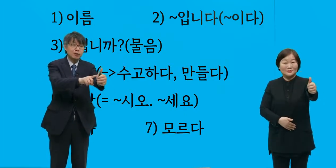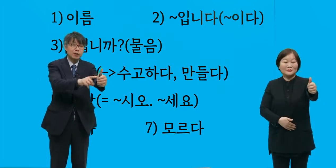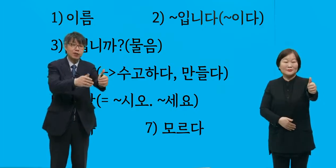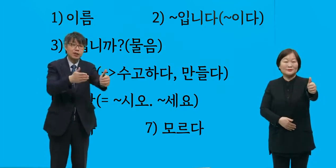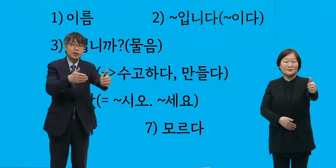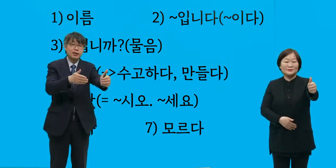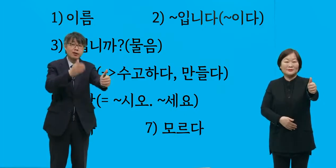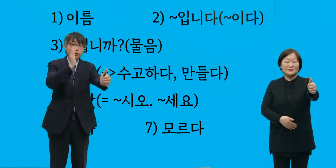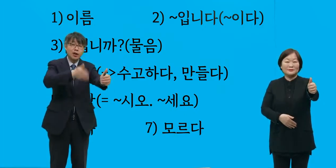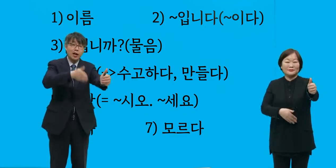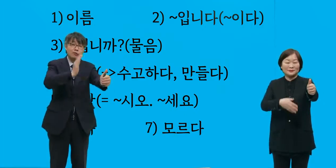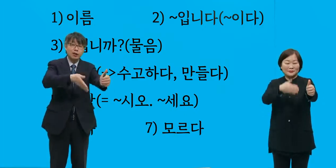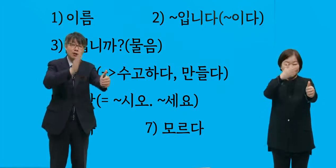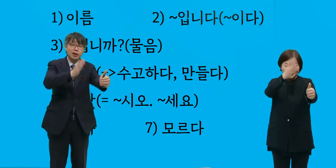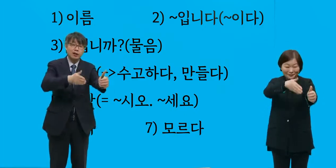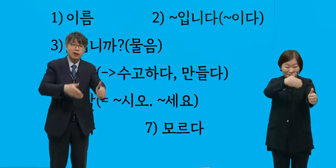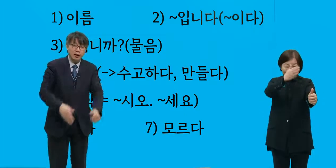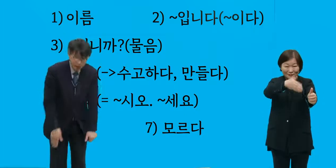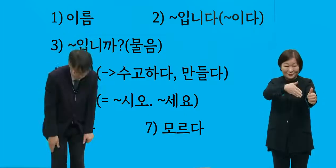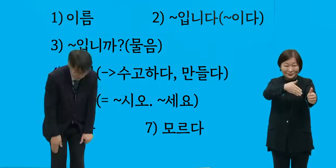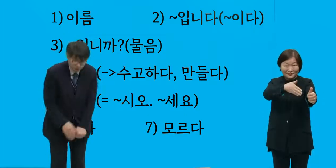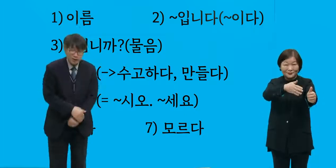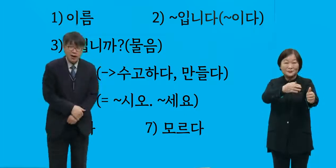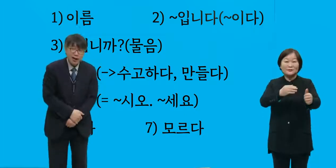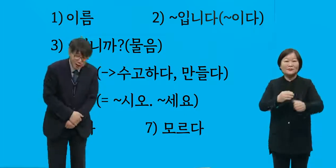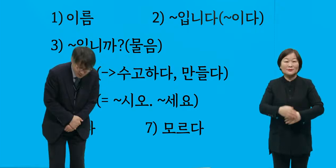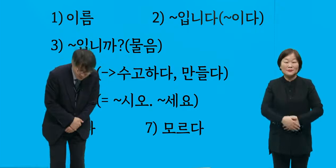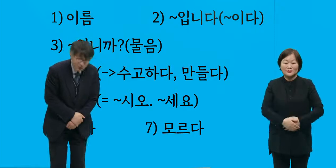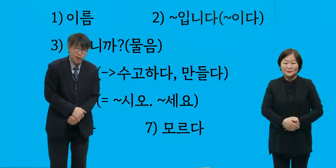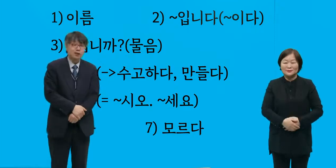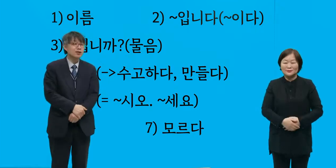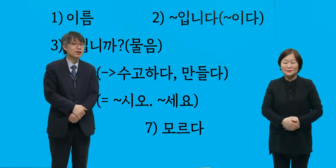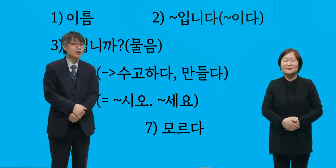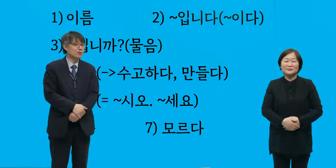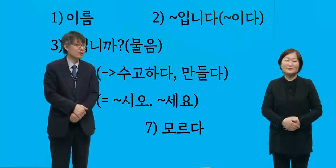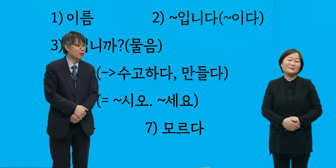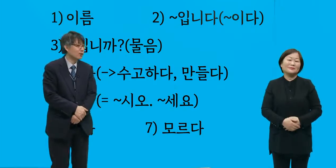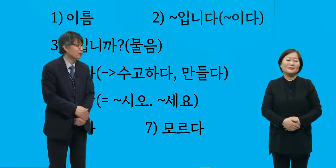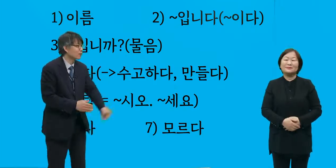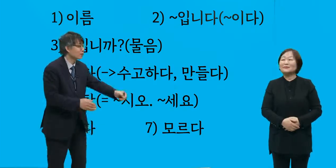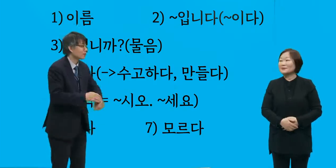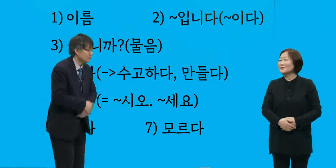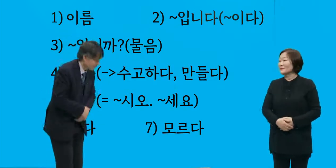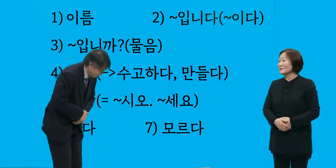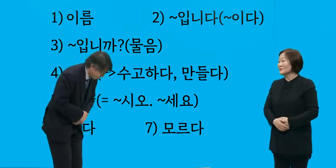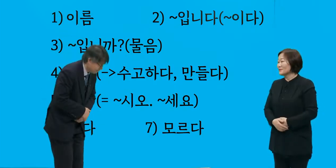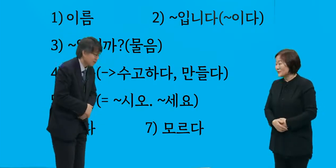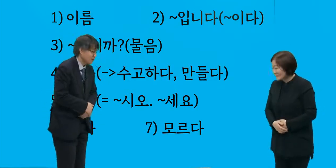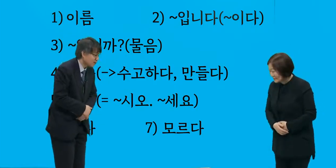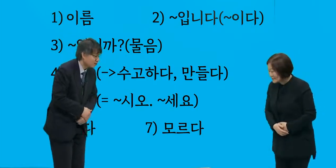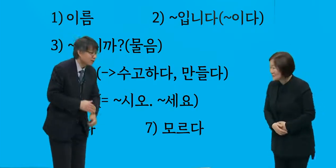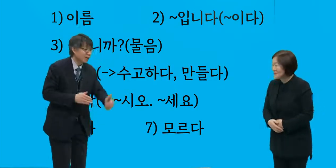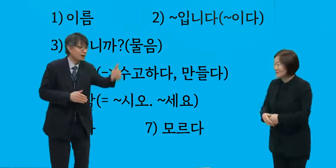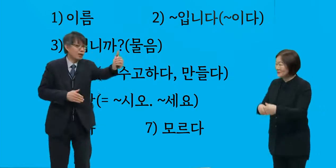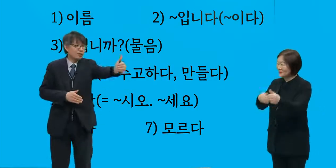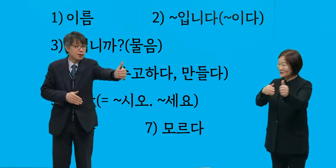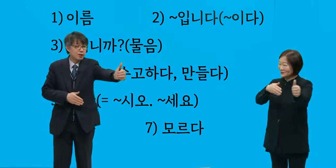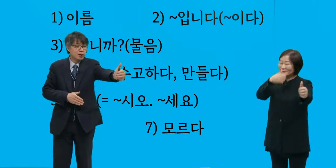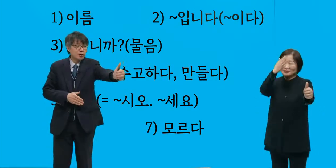있고요. 뒤에서 해주세요. 이렇게 해주세요. 아, 해주세요. 이런 느낌 있죠. 이렇게 한다고 생각하면 여기